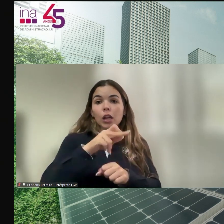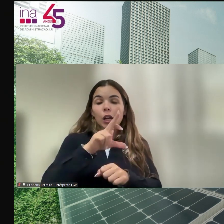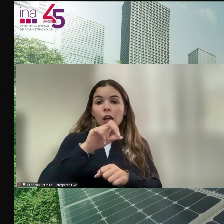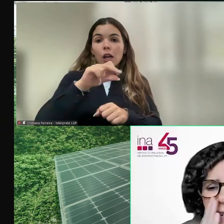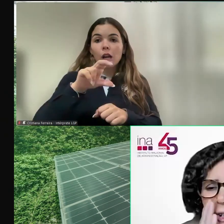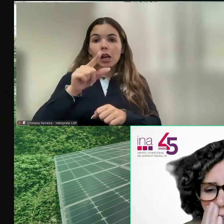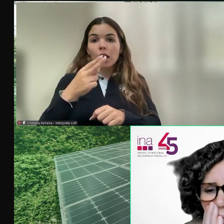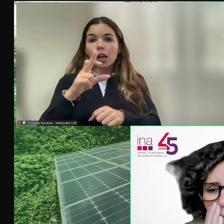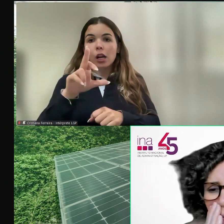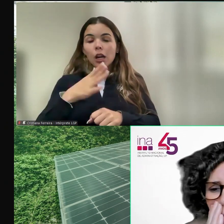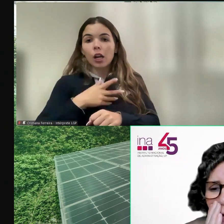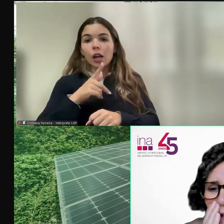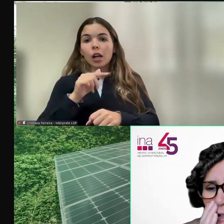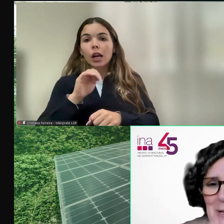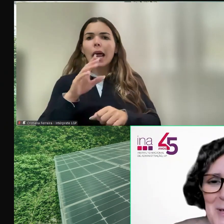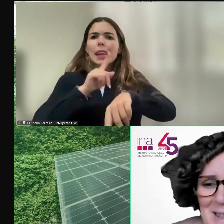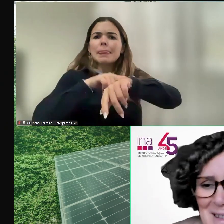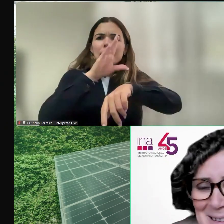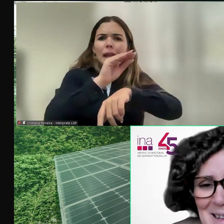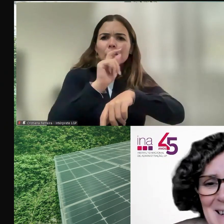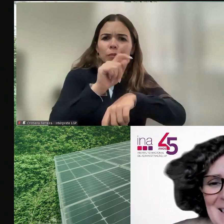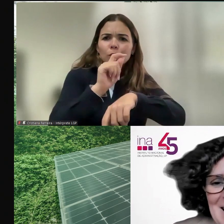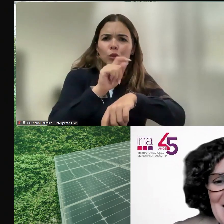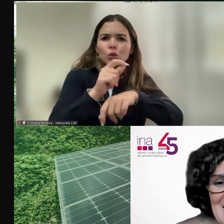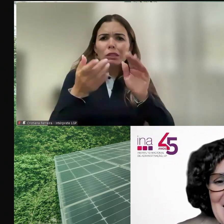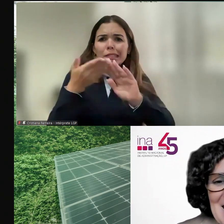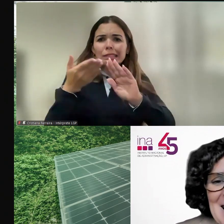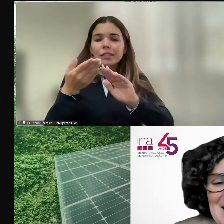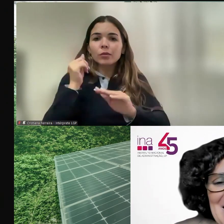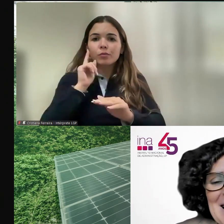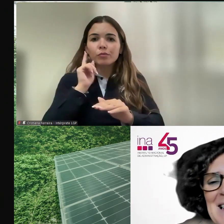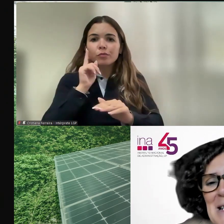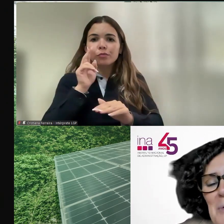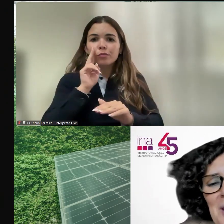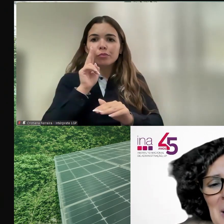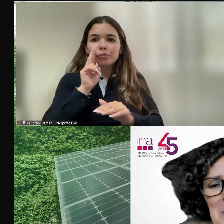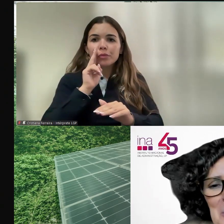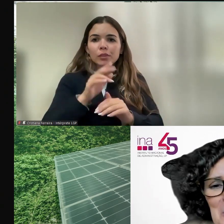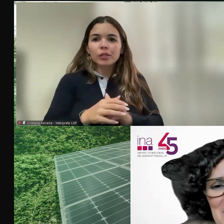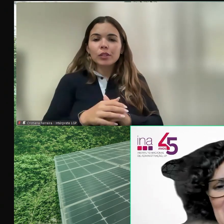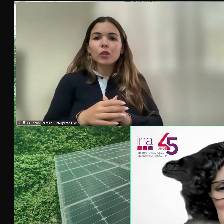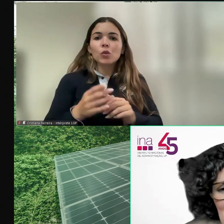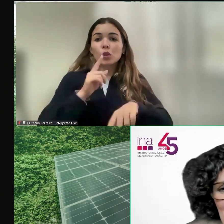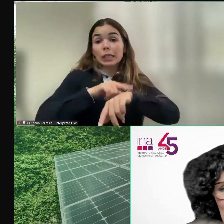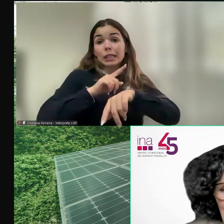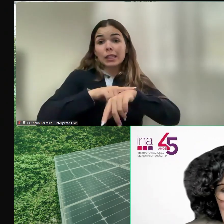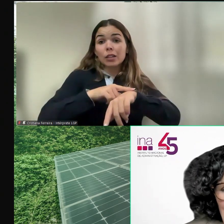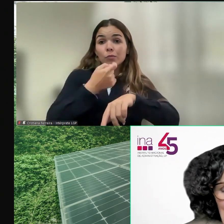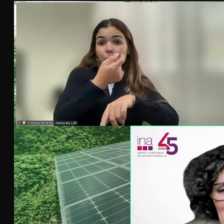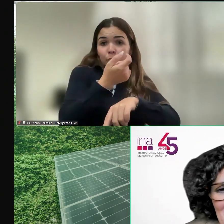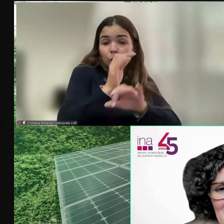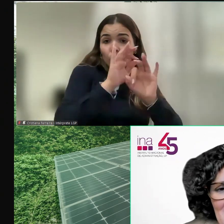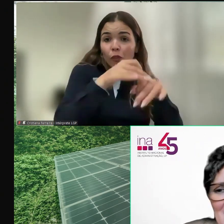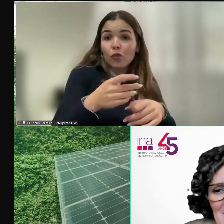10 minutos passa mesmo a correr. Vamos e ter passar à economia circular, temos tem muito que ser trabalho muito também. rápido porque temos ainda que rápido. ouvir